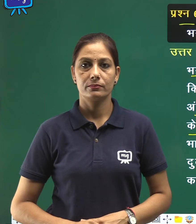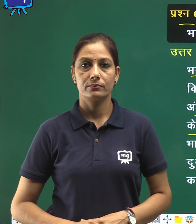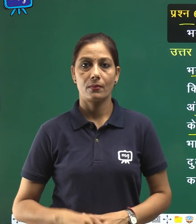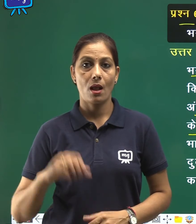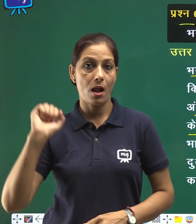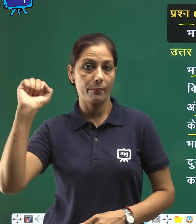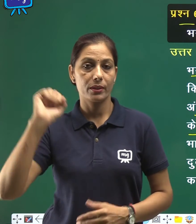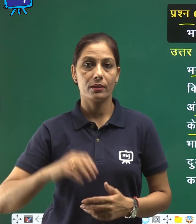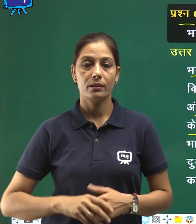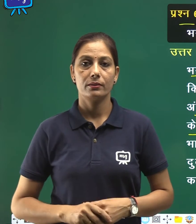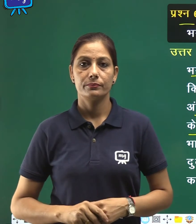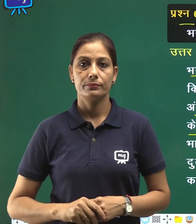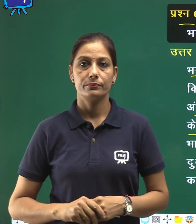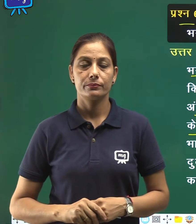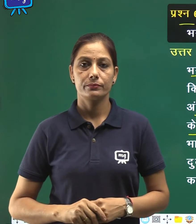अपनी